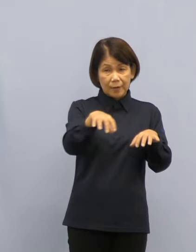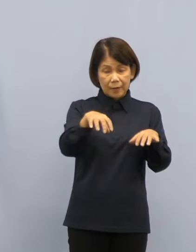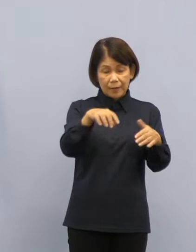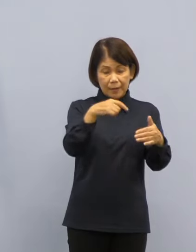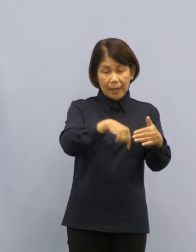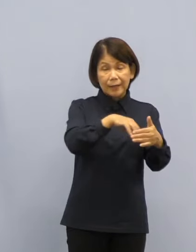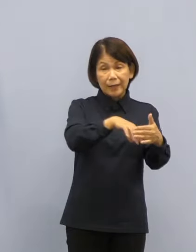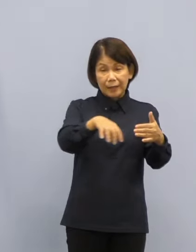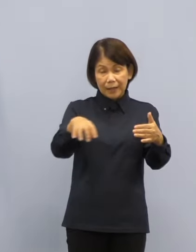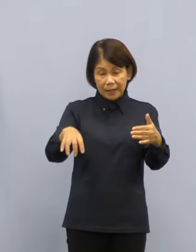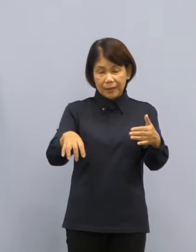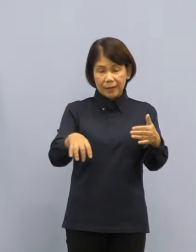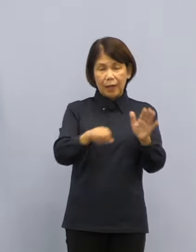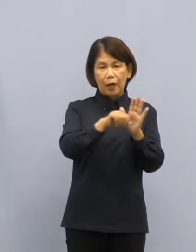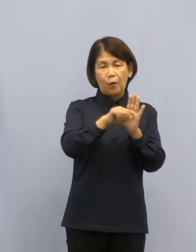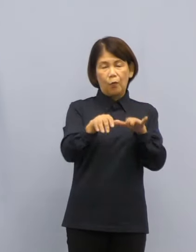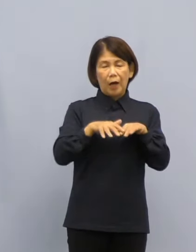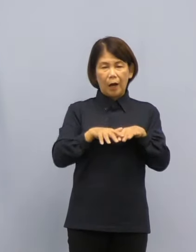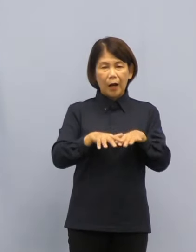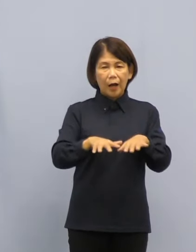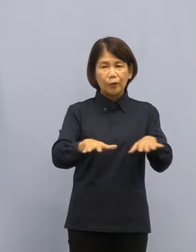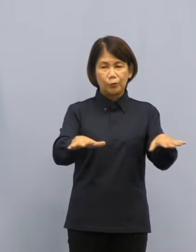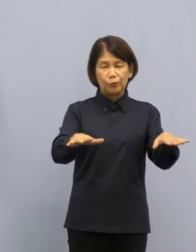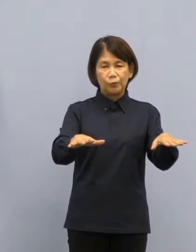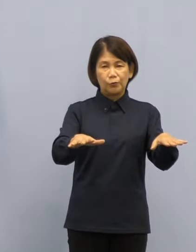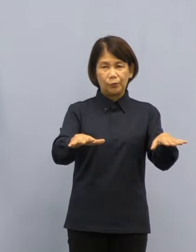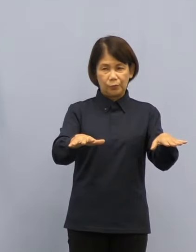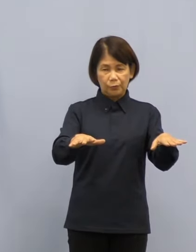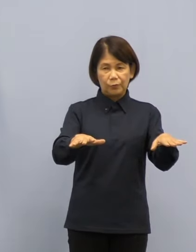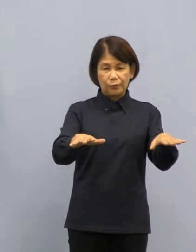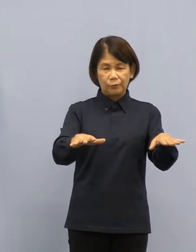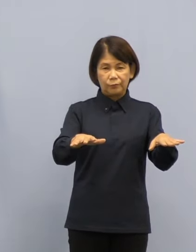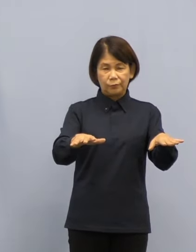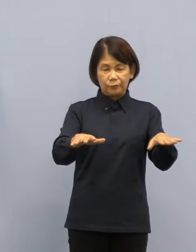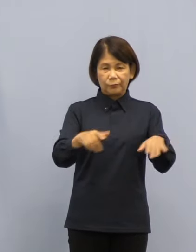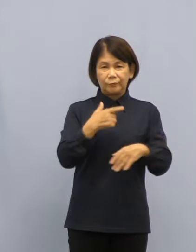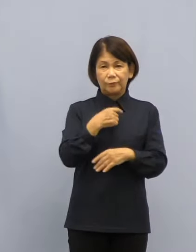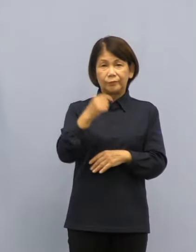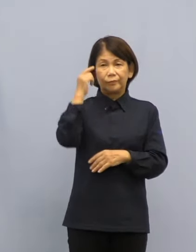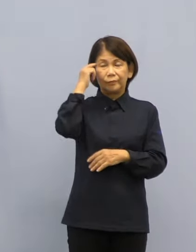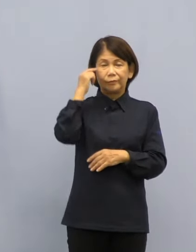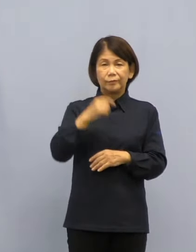波及を実現していければなというふうに思います。